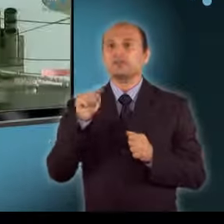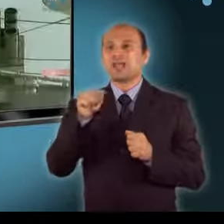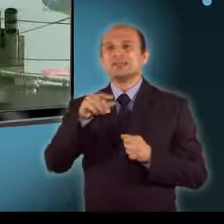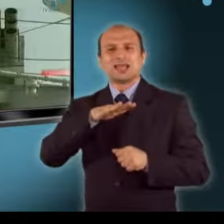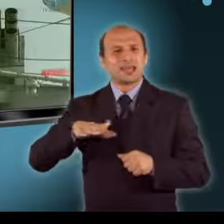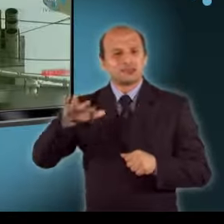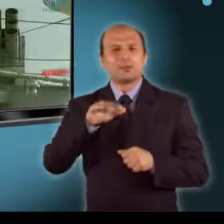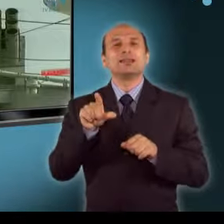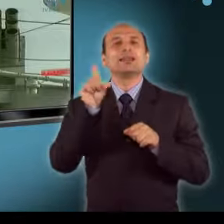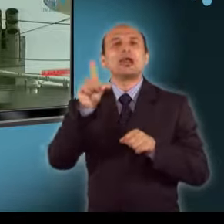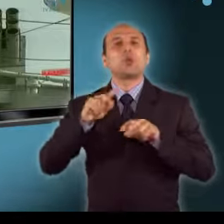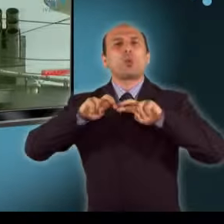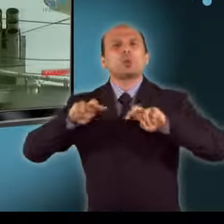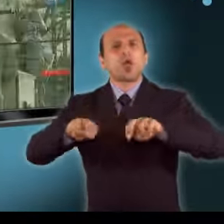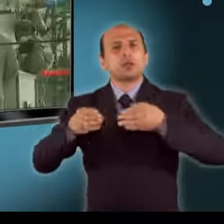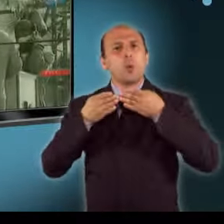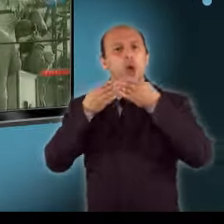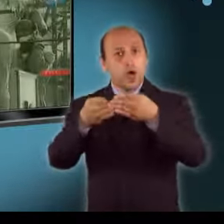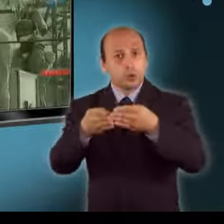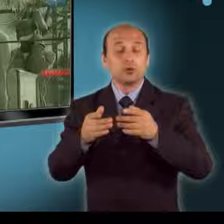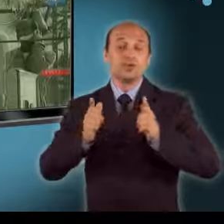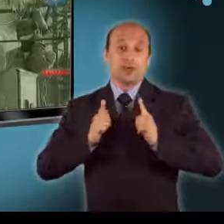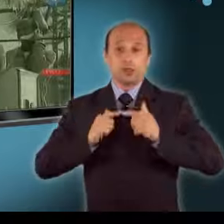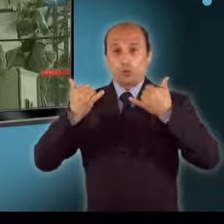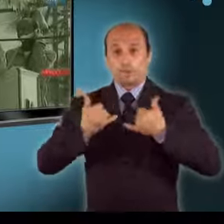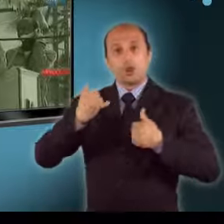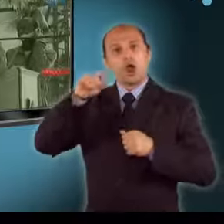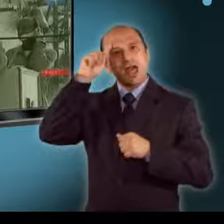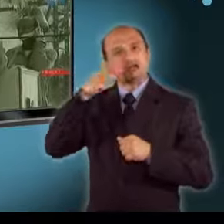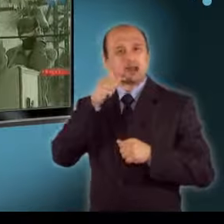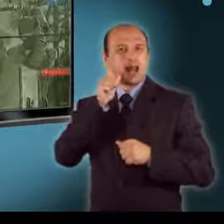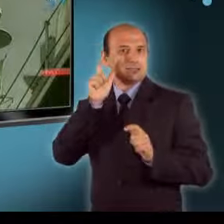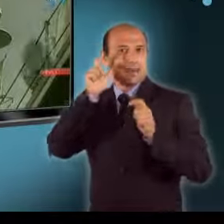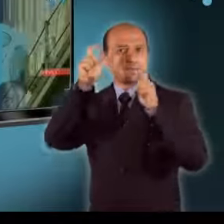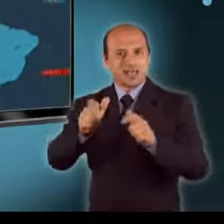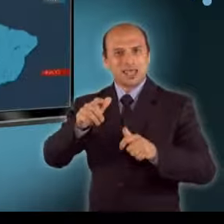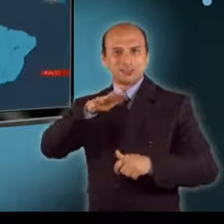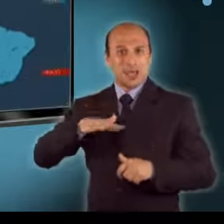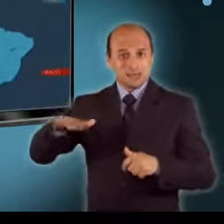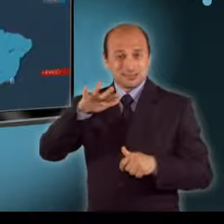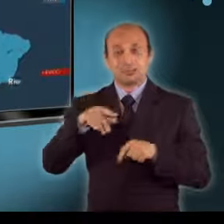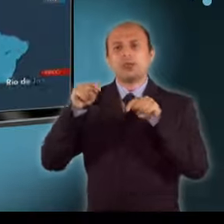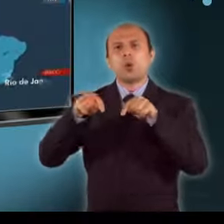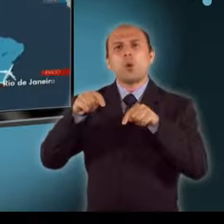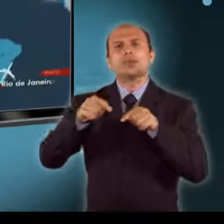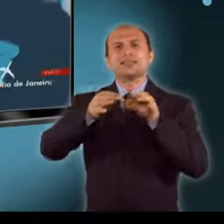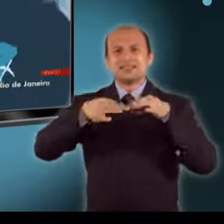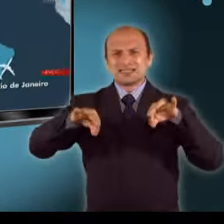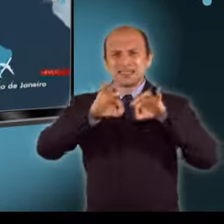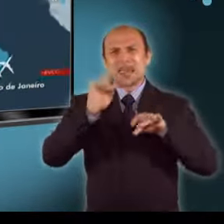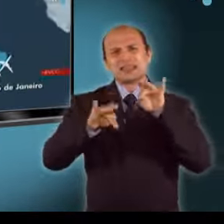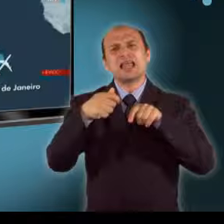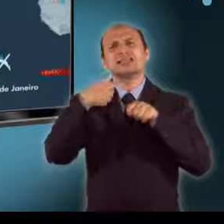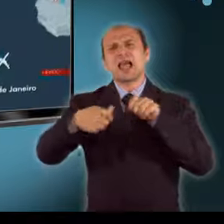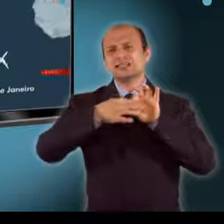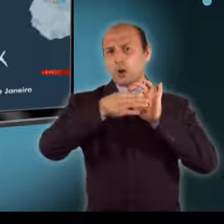irányítottak 2 kutatóhajót is, amelyek várhatóan ma este érik el a helyszínt, néhány száz kilométerre a Fernando de Noronha